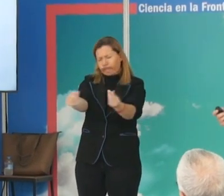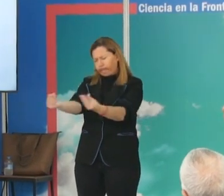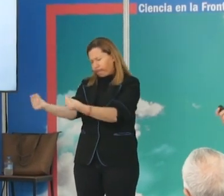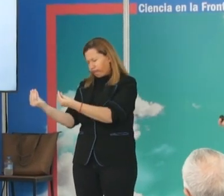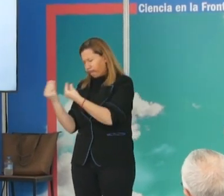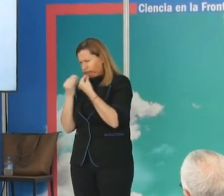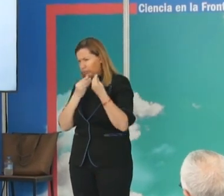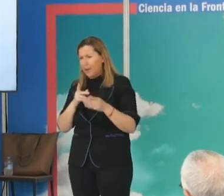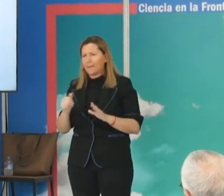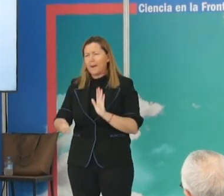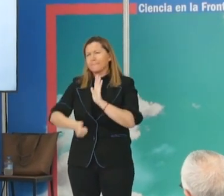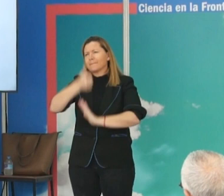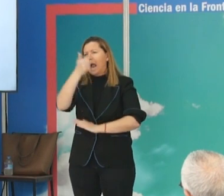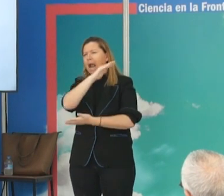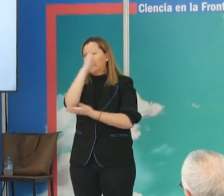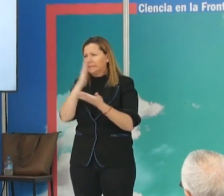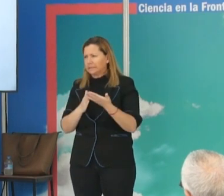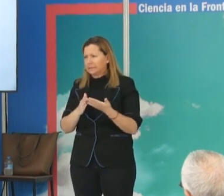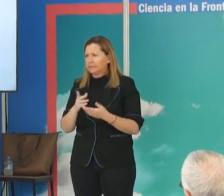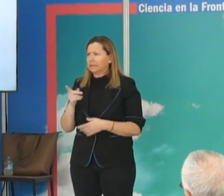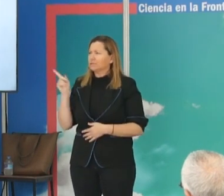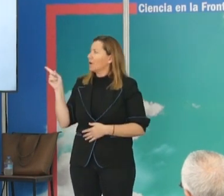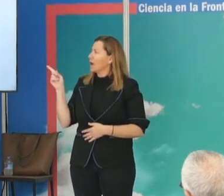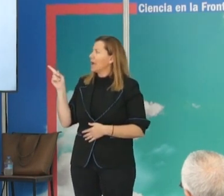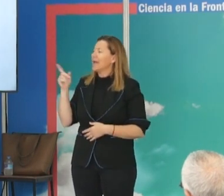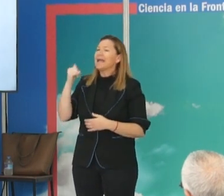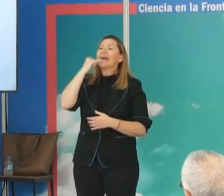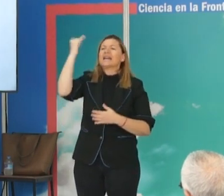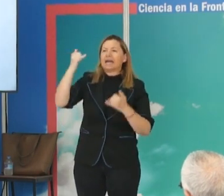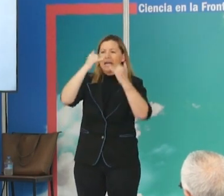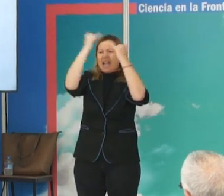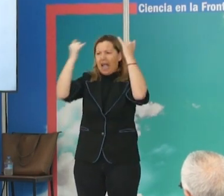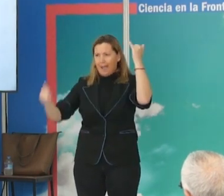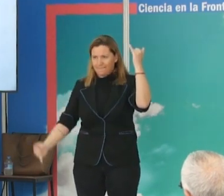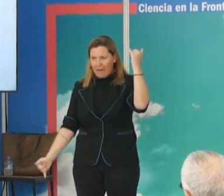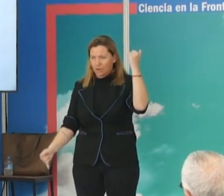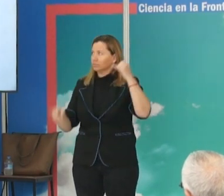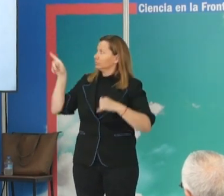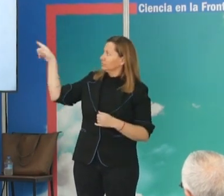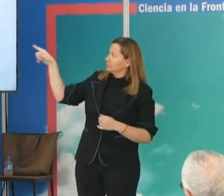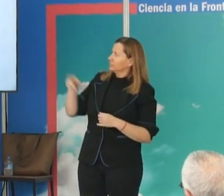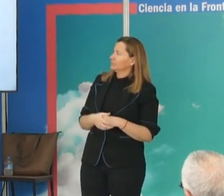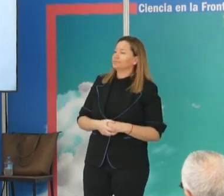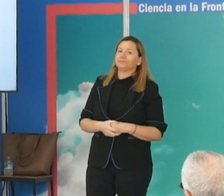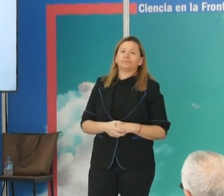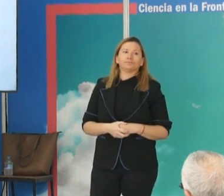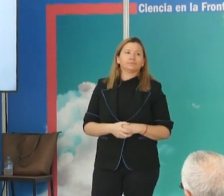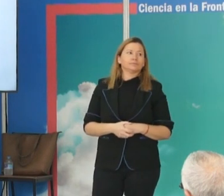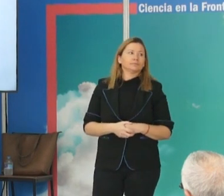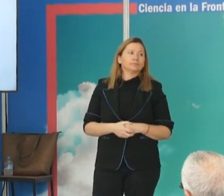pero ya un poquito más literario tendríamos Relámpagos de Jean Echelon.